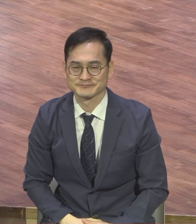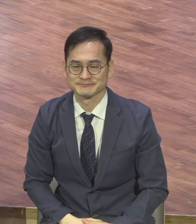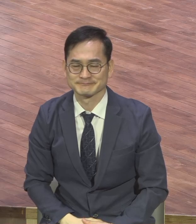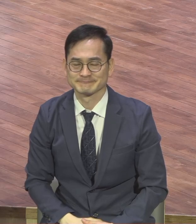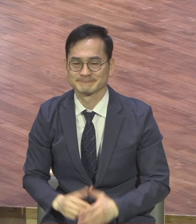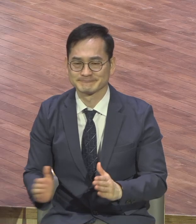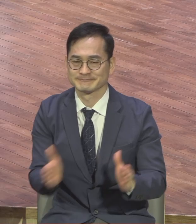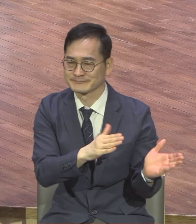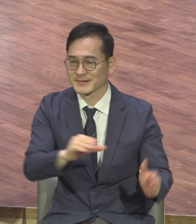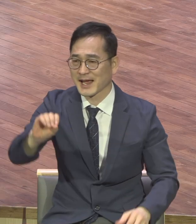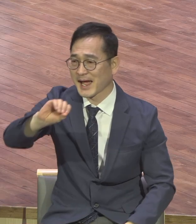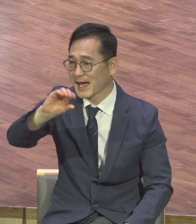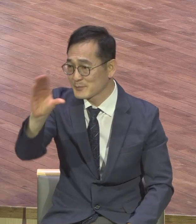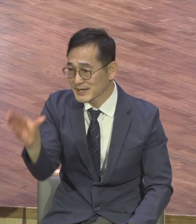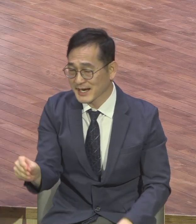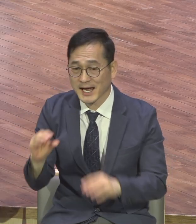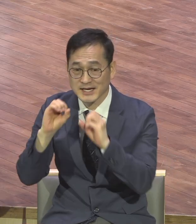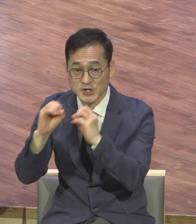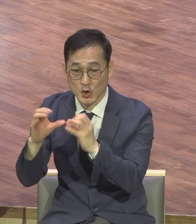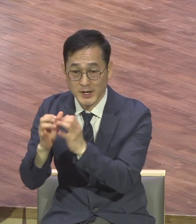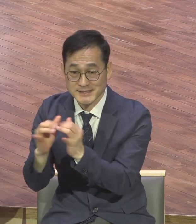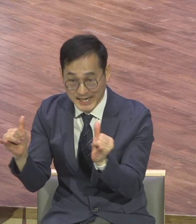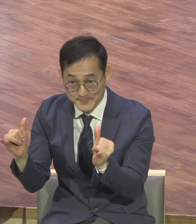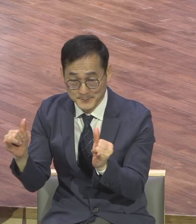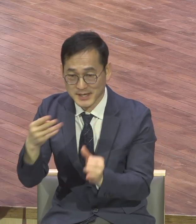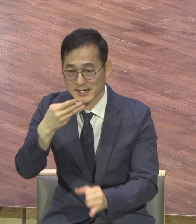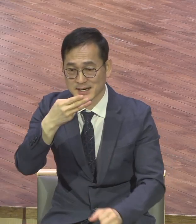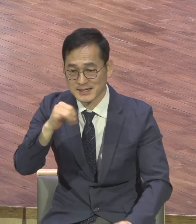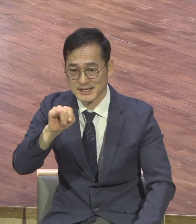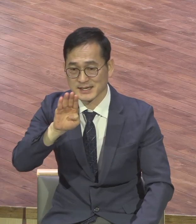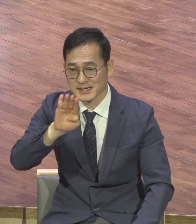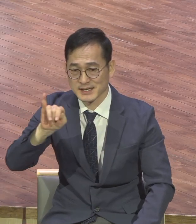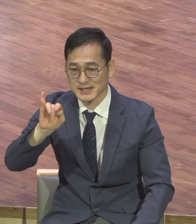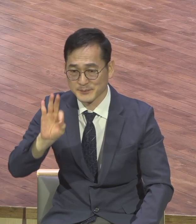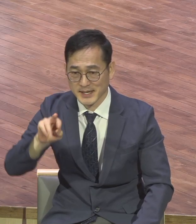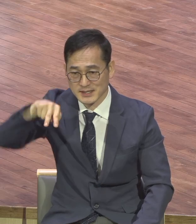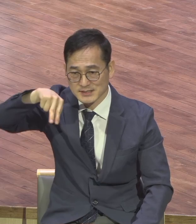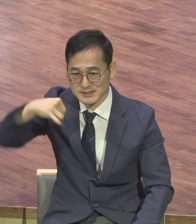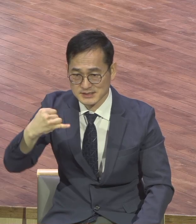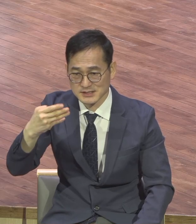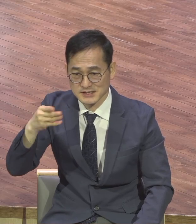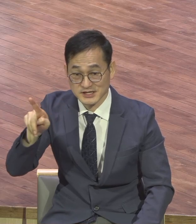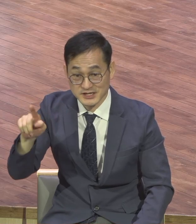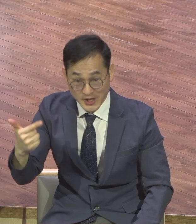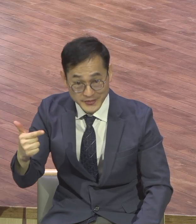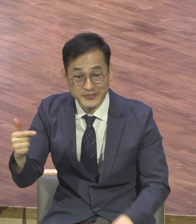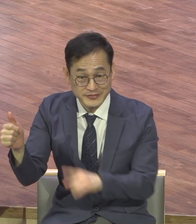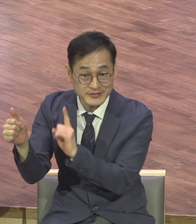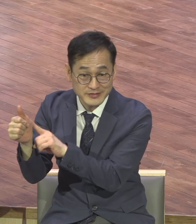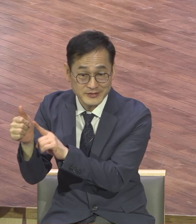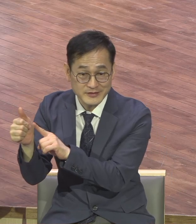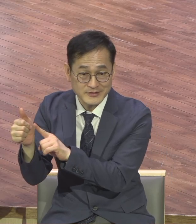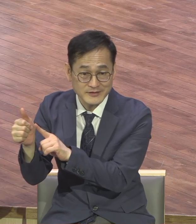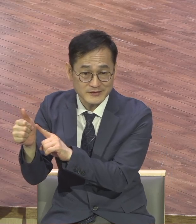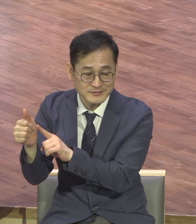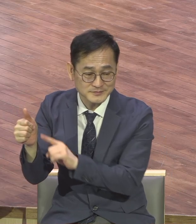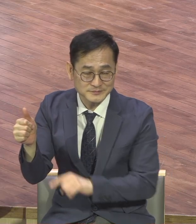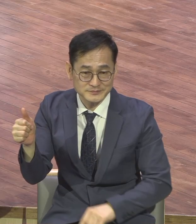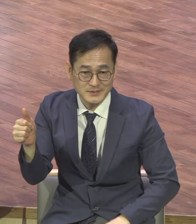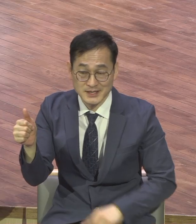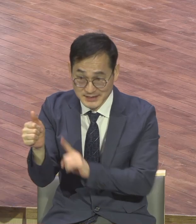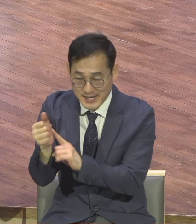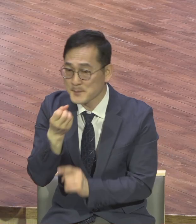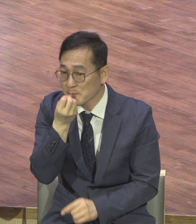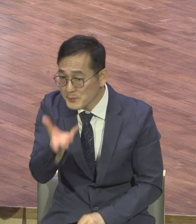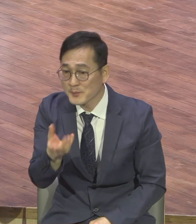아프리카 선교 아버지로 불리는 데이비드 리빙스턴, 뭐 불신자들 다 알지요. 이분 이런 고백을